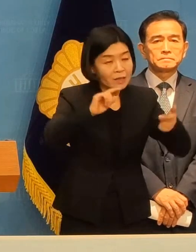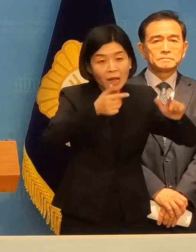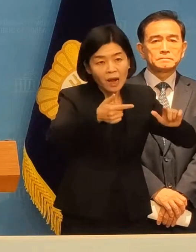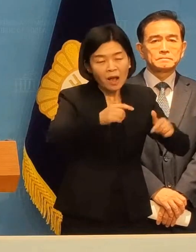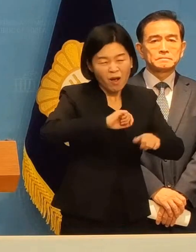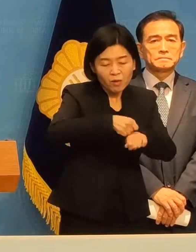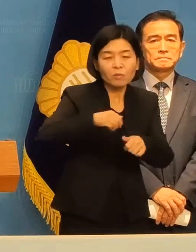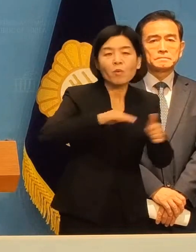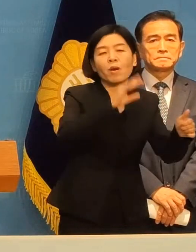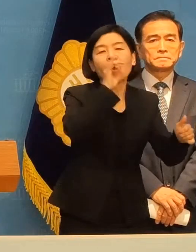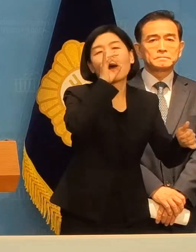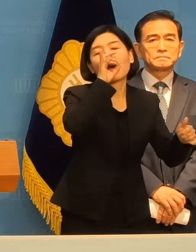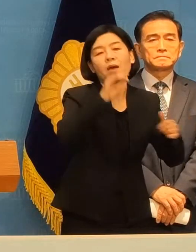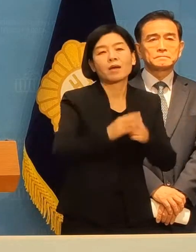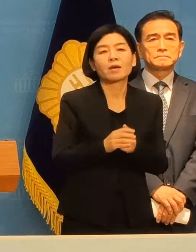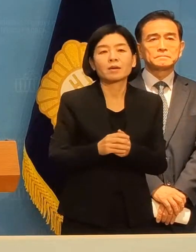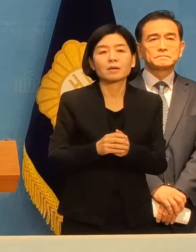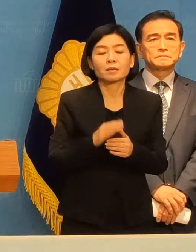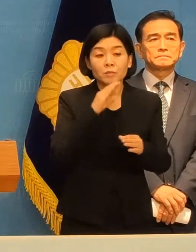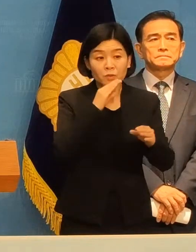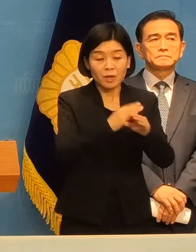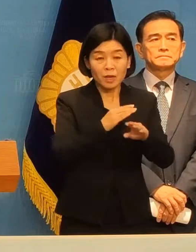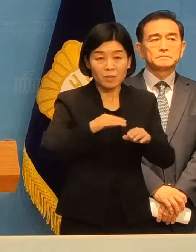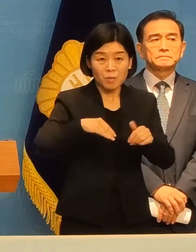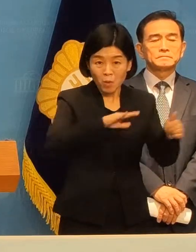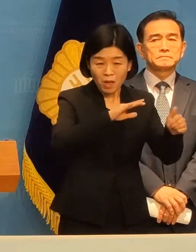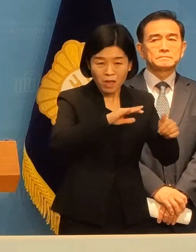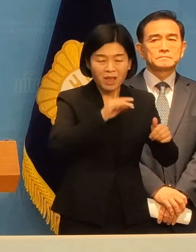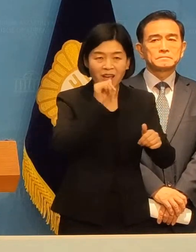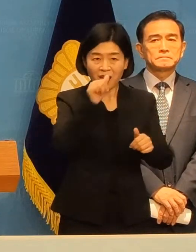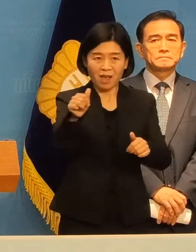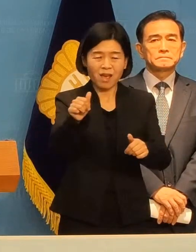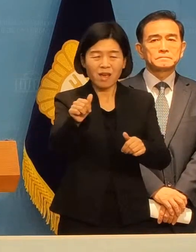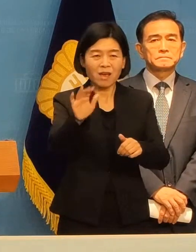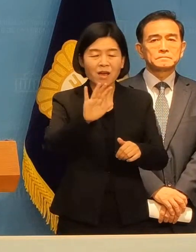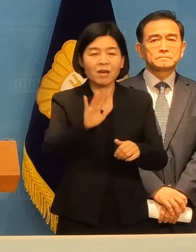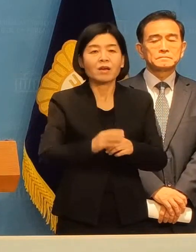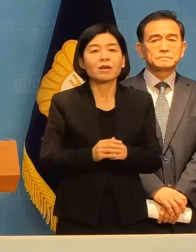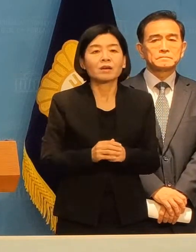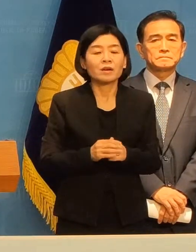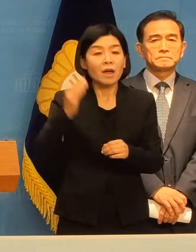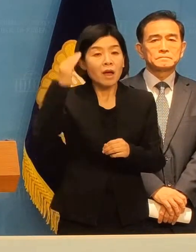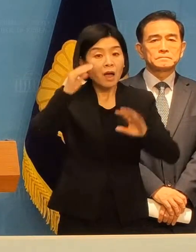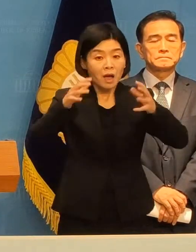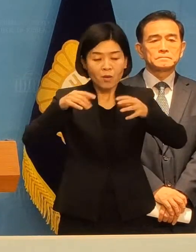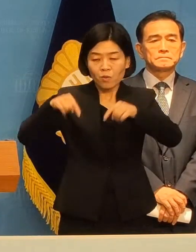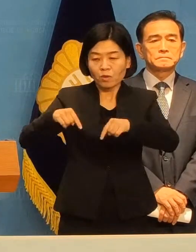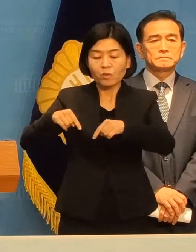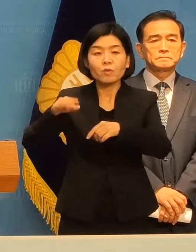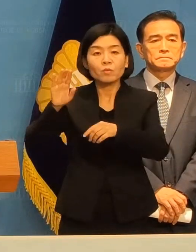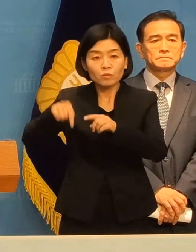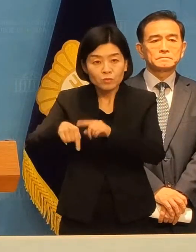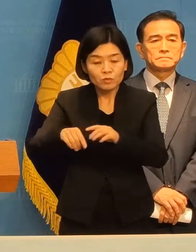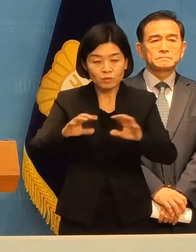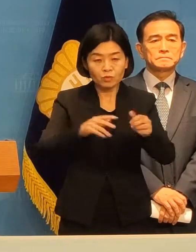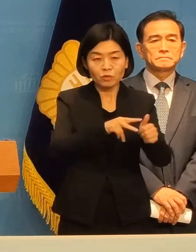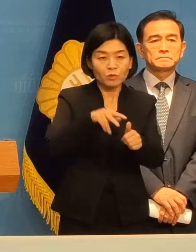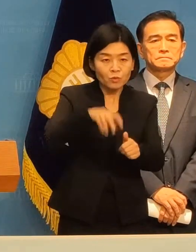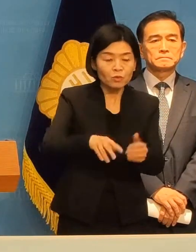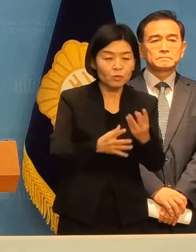강제 송환 금지 조항에 따라 북한으로 송환되어서는 절대로 안 됩니다. 대한민국 외교부, 국정원,